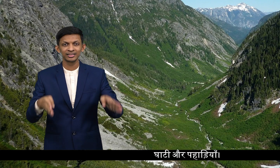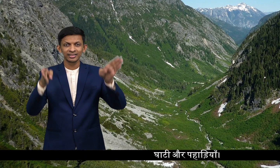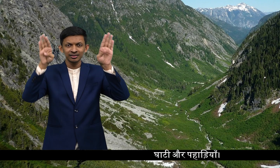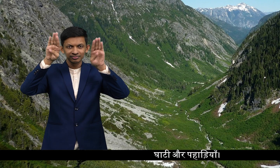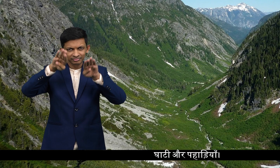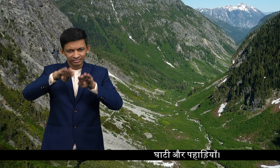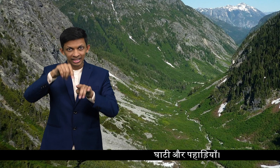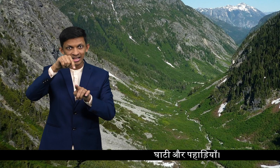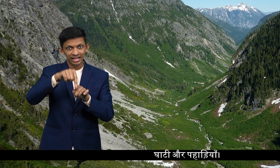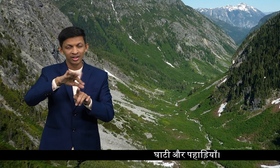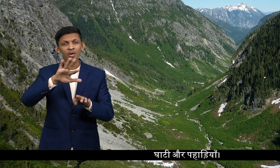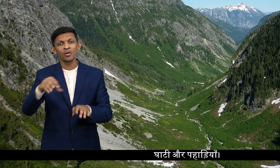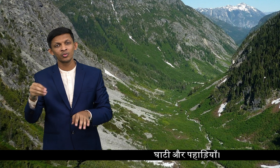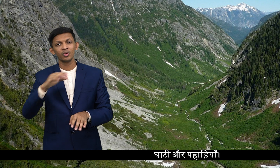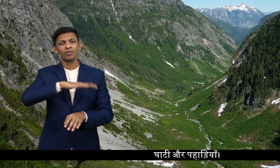घाटी और पहाड़ियाँ।